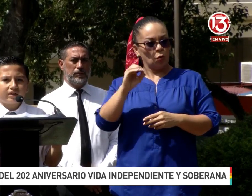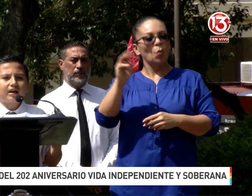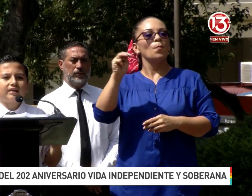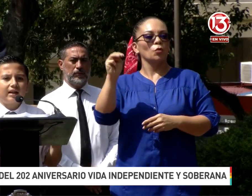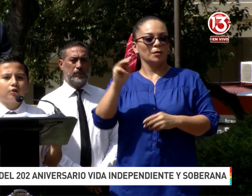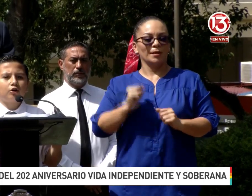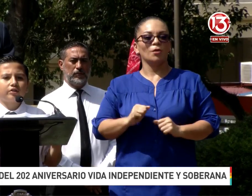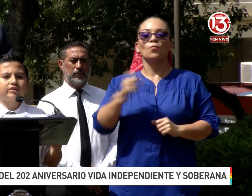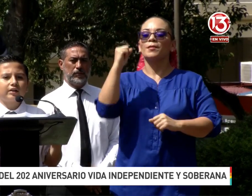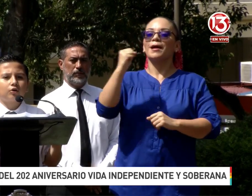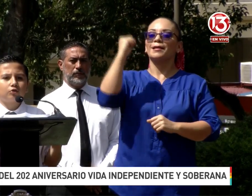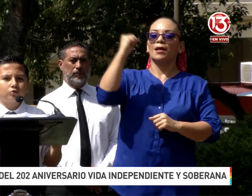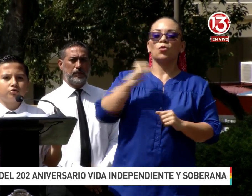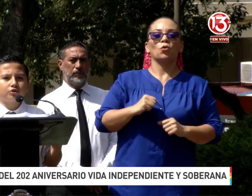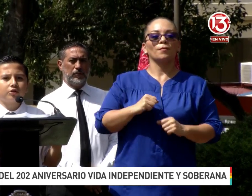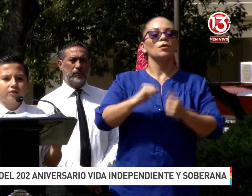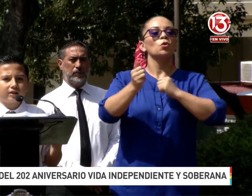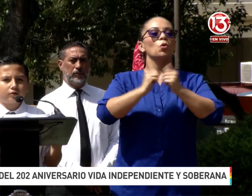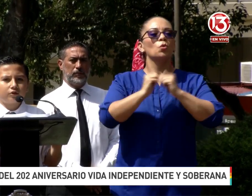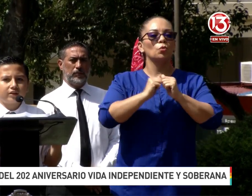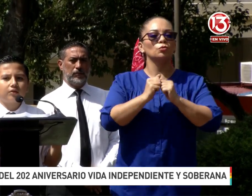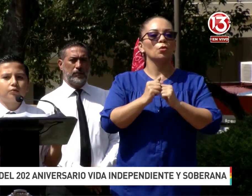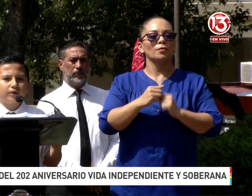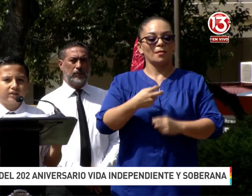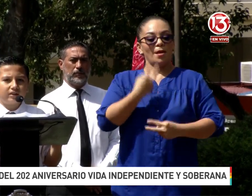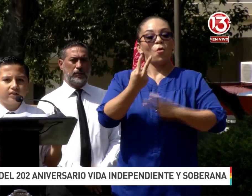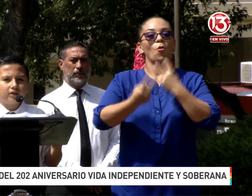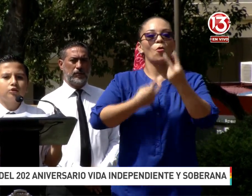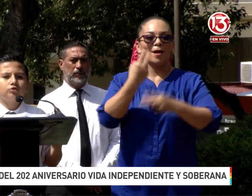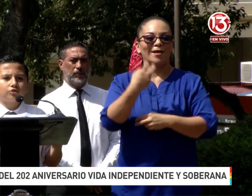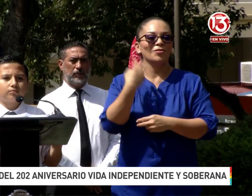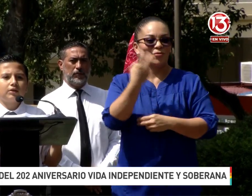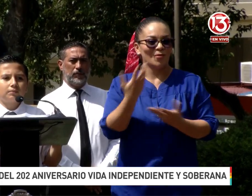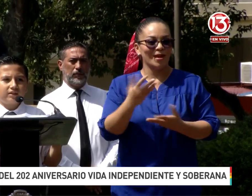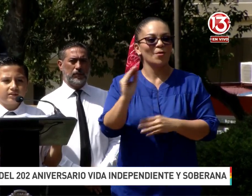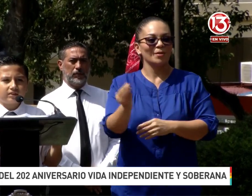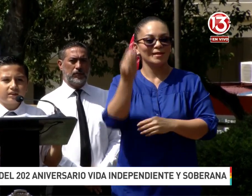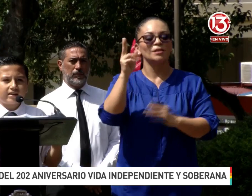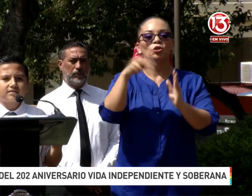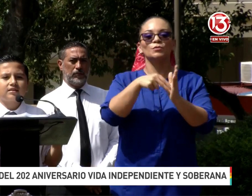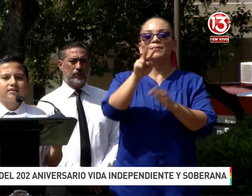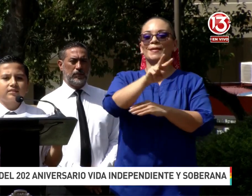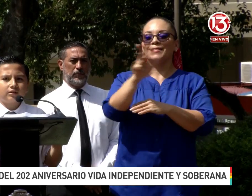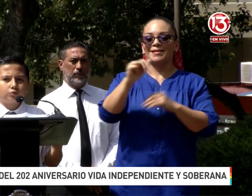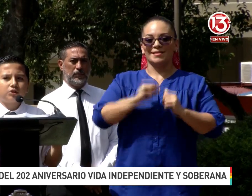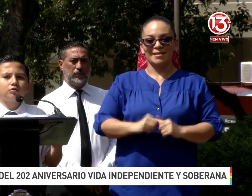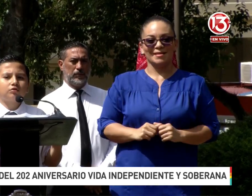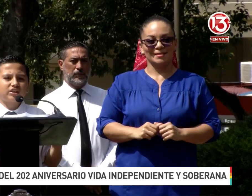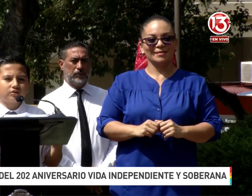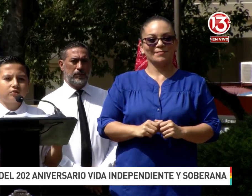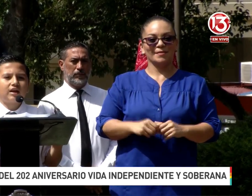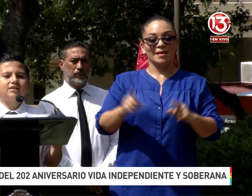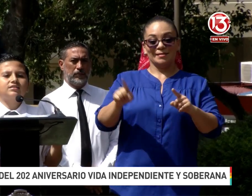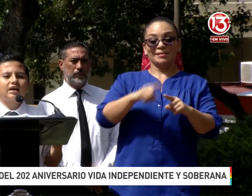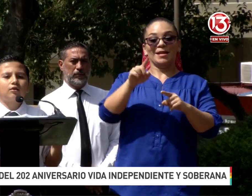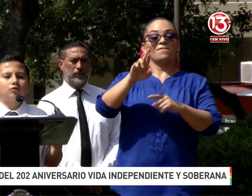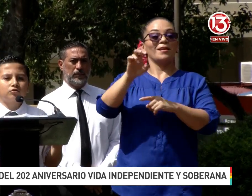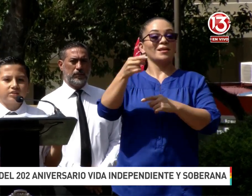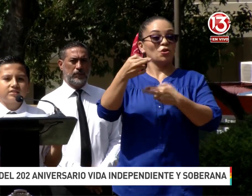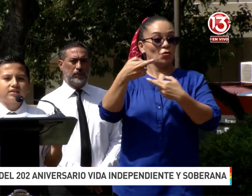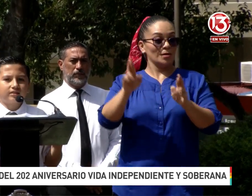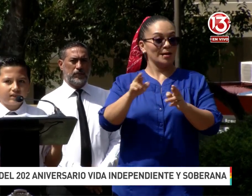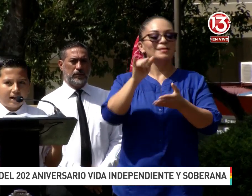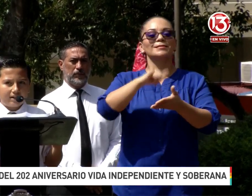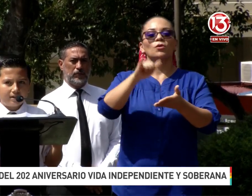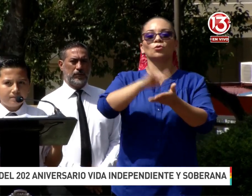Monge, ganador del concurso de oratoria juvenil 2023, Circuito Regional San